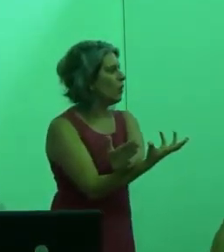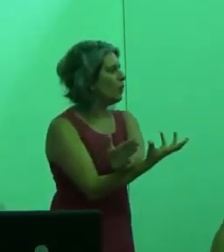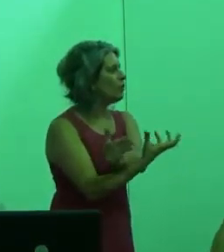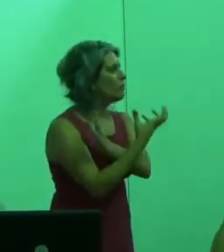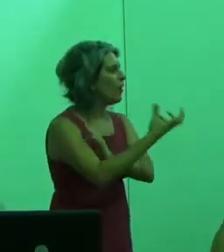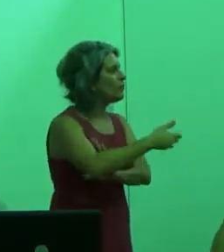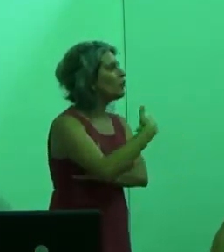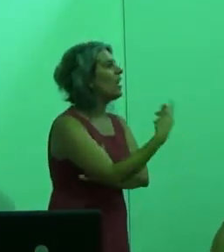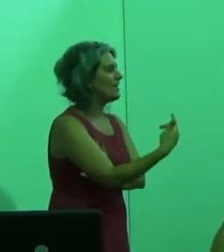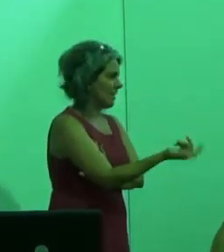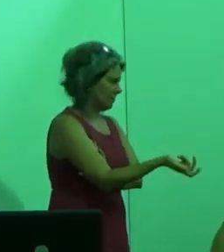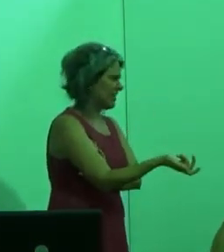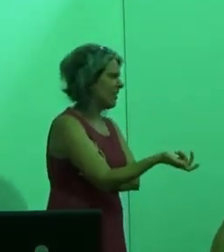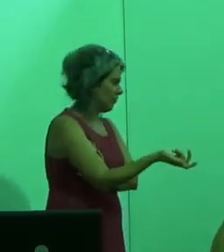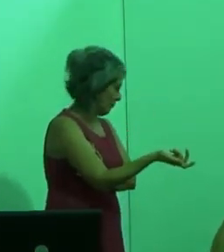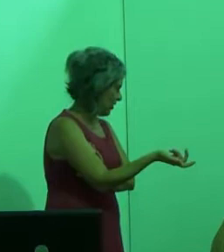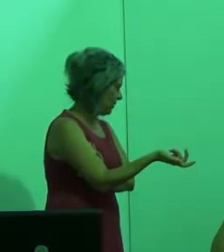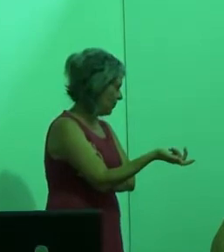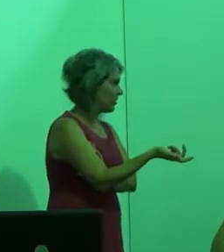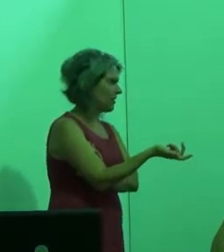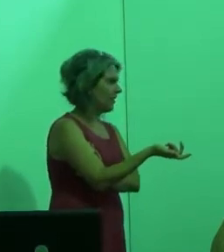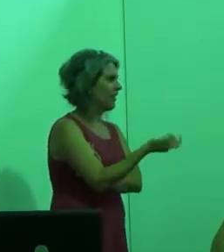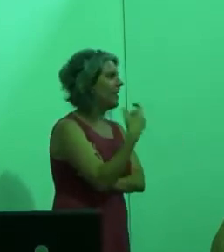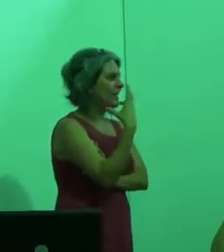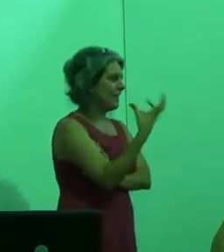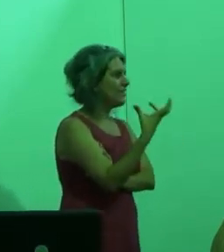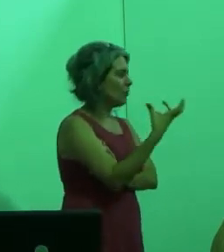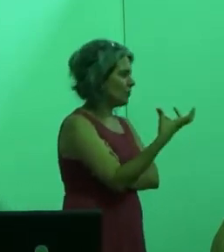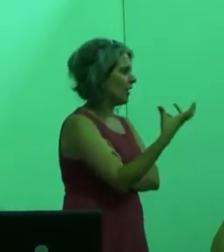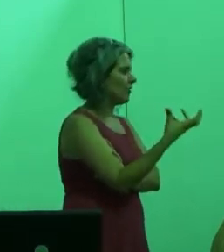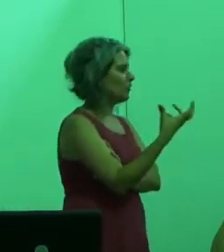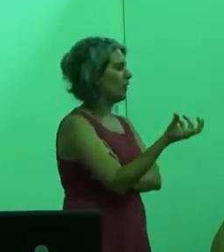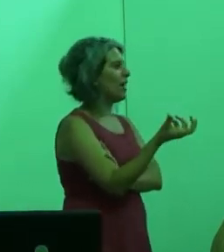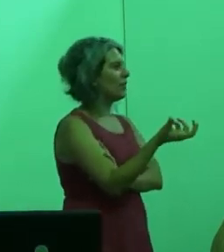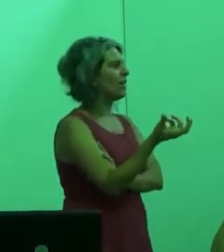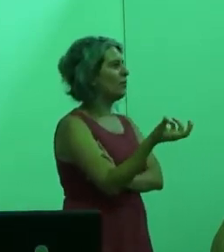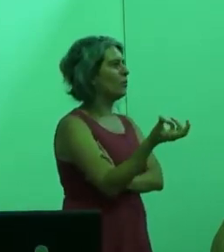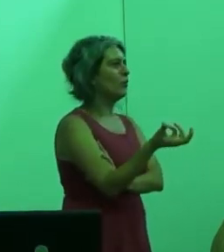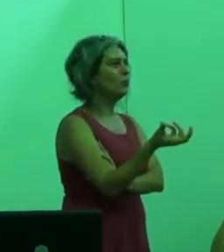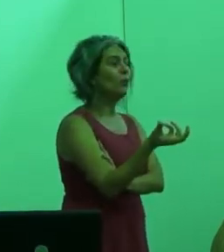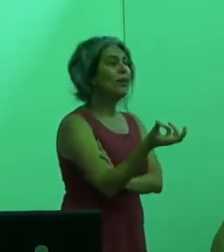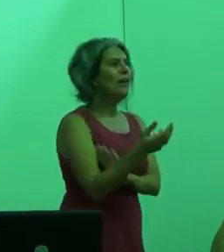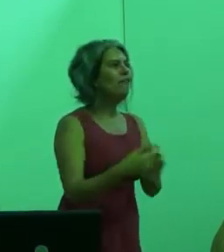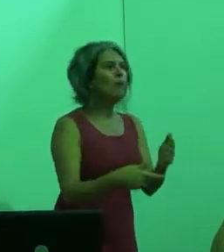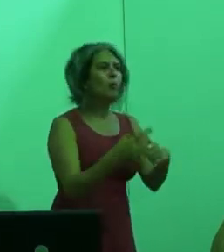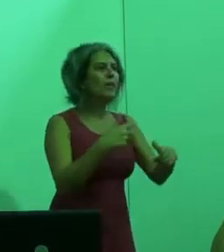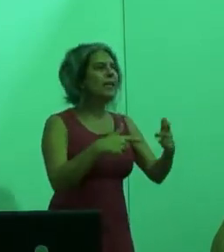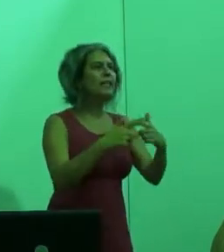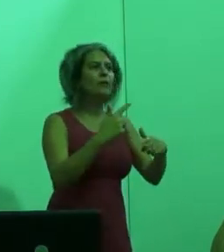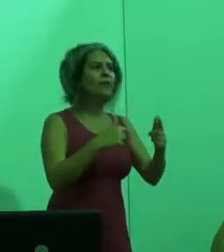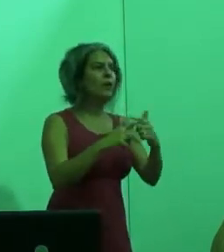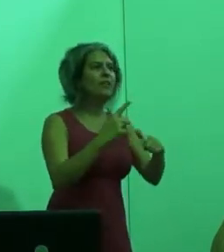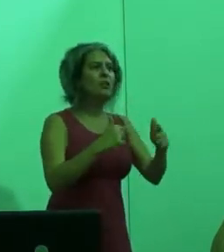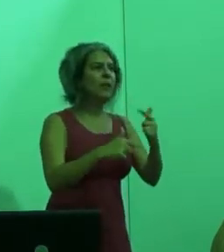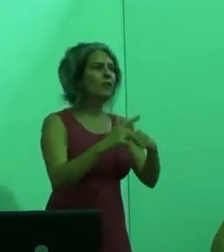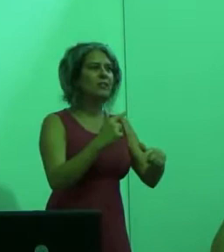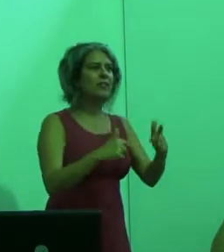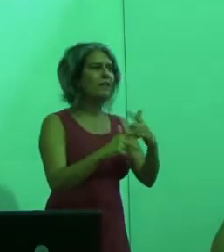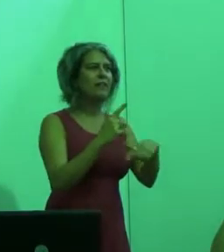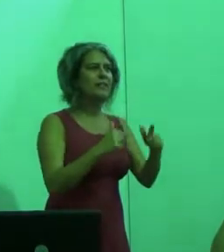Porque os modos de recepção, chamemos assim, desse objeto editorial que caiu no mundo, vão obrigando frequentemente a se refazer,